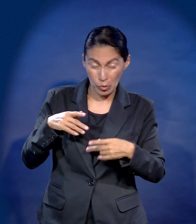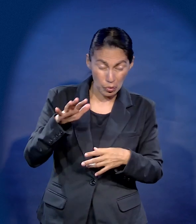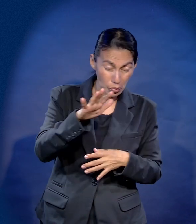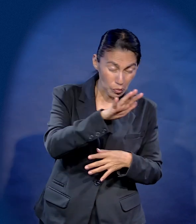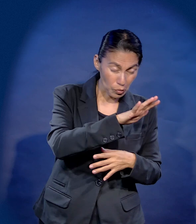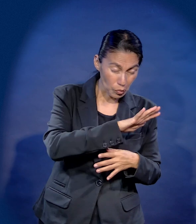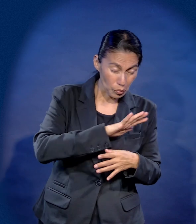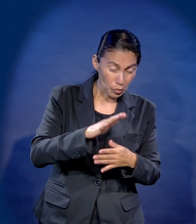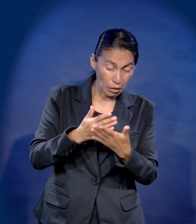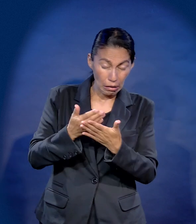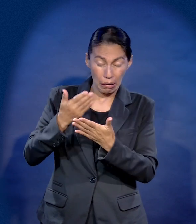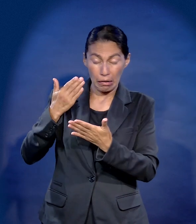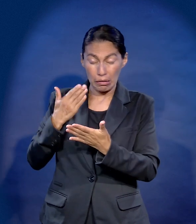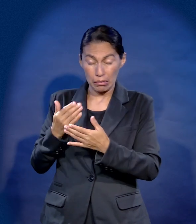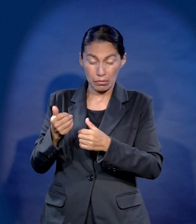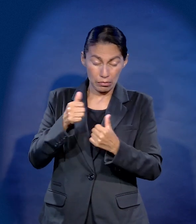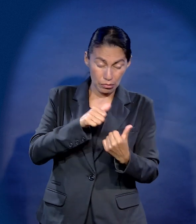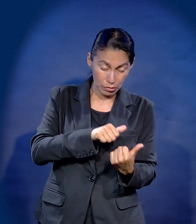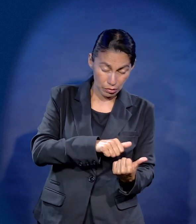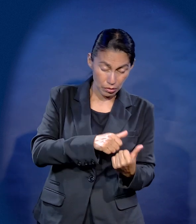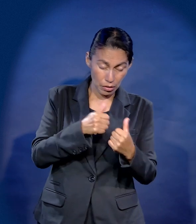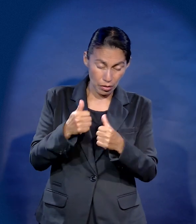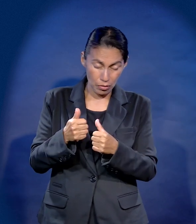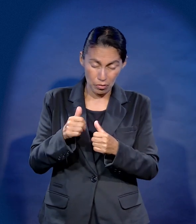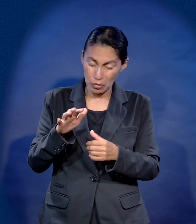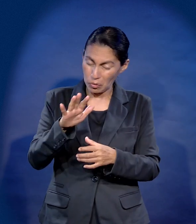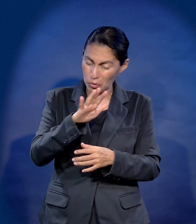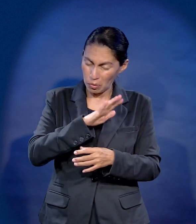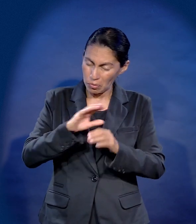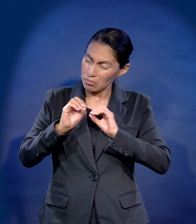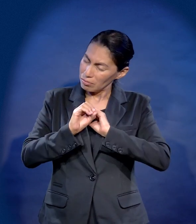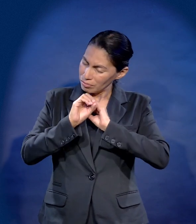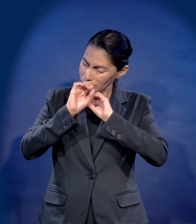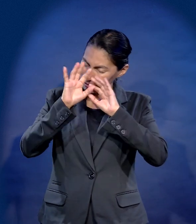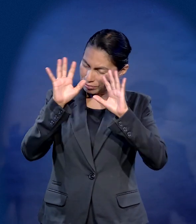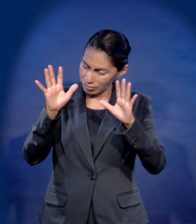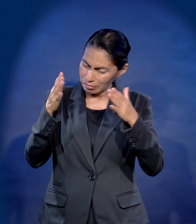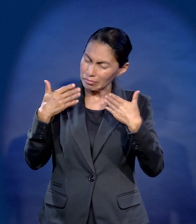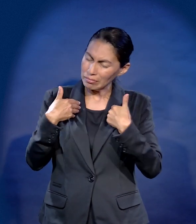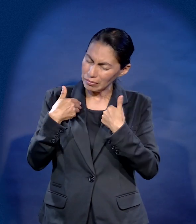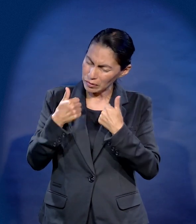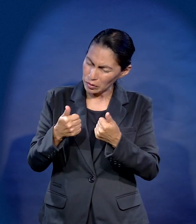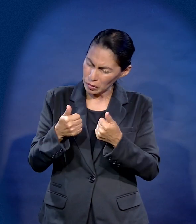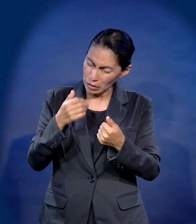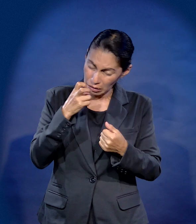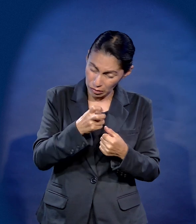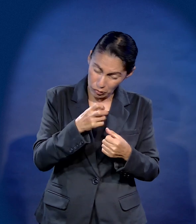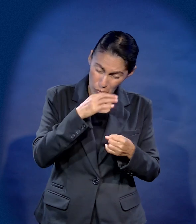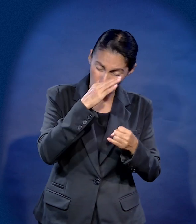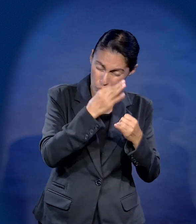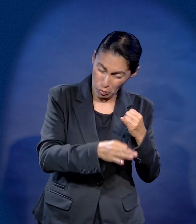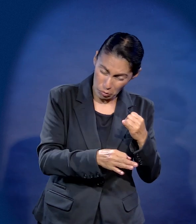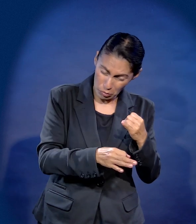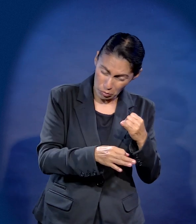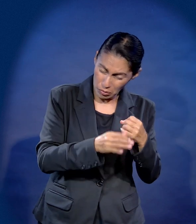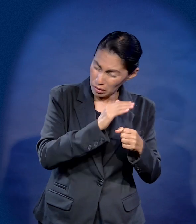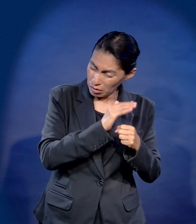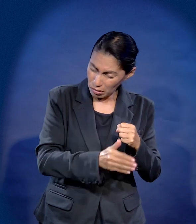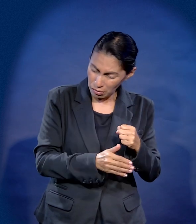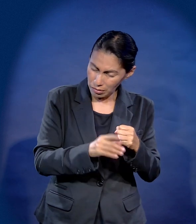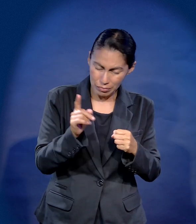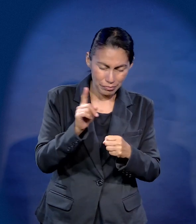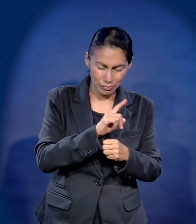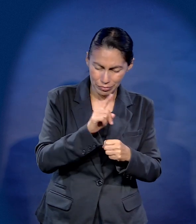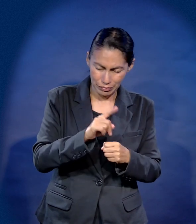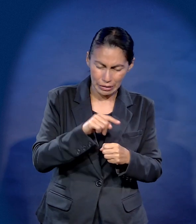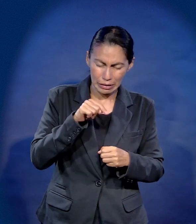favor. Que todos los que un día hemos sido bautizados. Que todos los que un día hemos sido bautizados. Podamos tener claro. Podemos ser claro. Que no es el final.